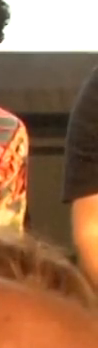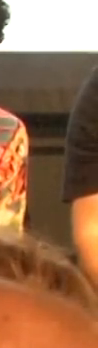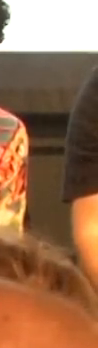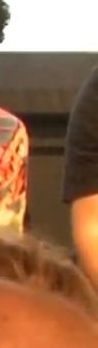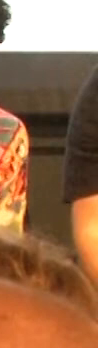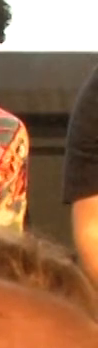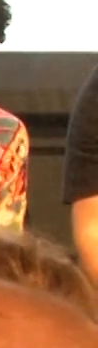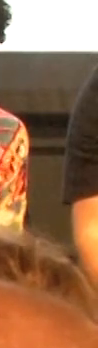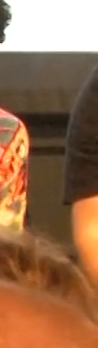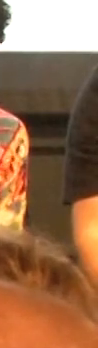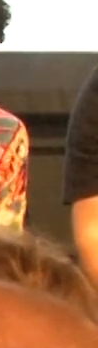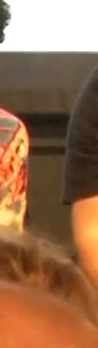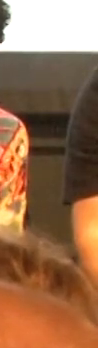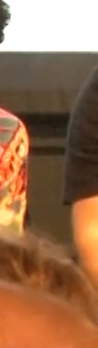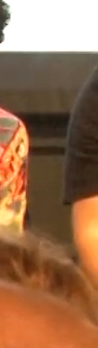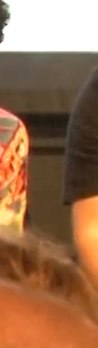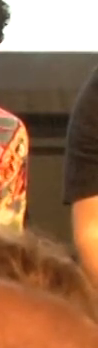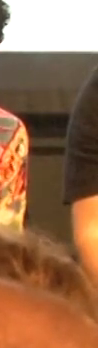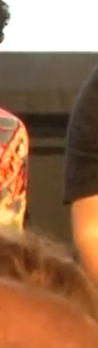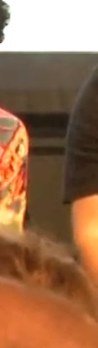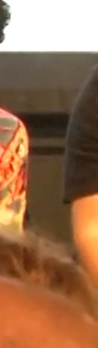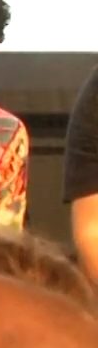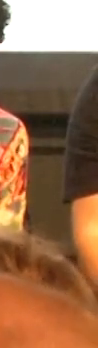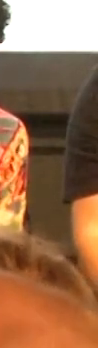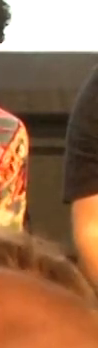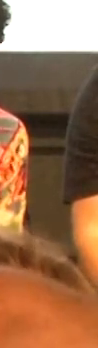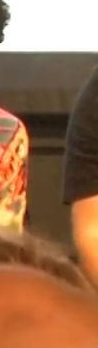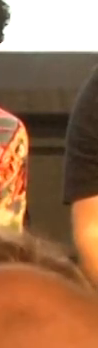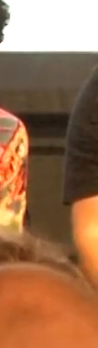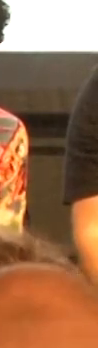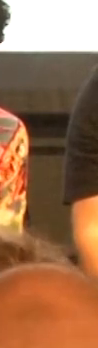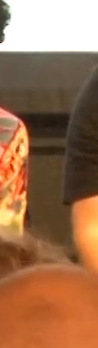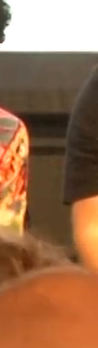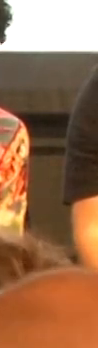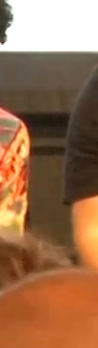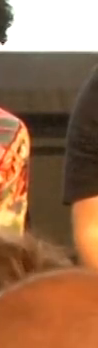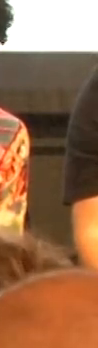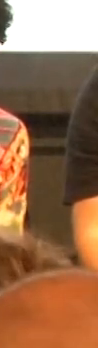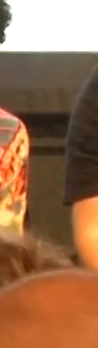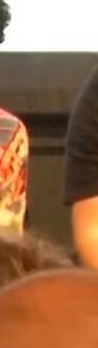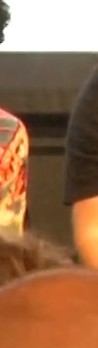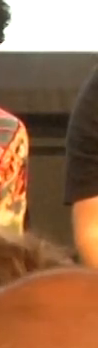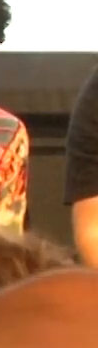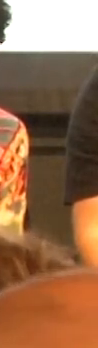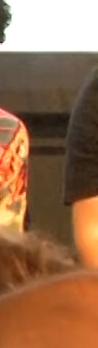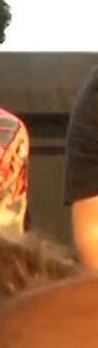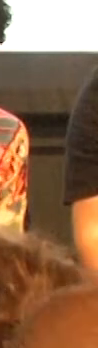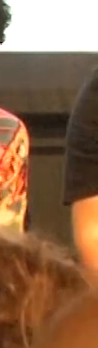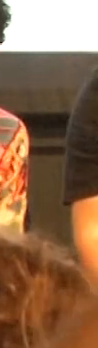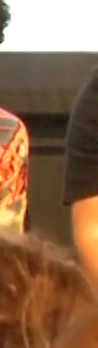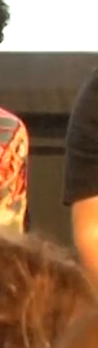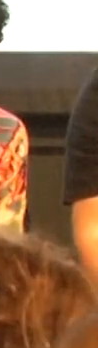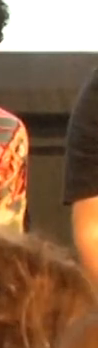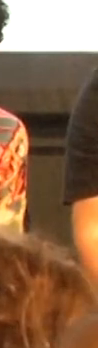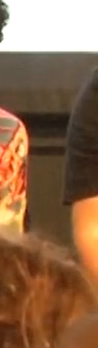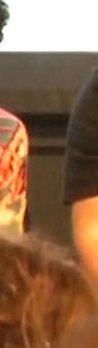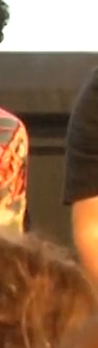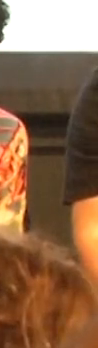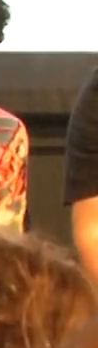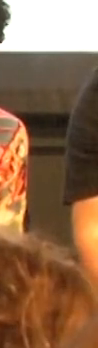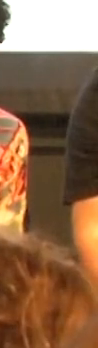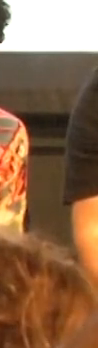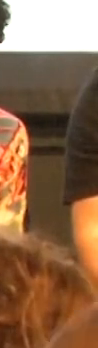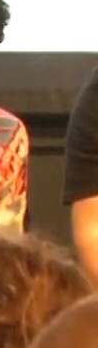pessoas mobilizadas nesse livro, que é um projeto de 6 anos, que só agora, eu não tinha nem pegado nele ainda, acabou de chegar